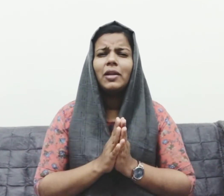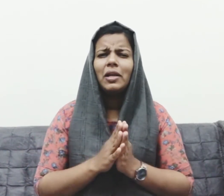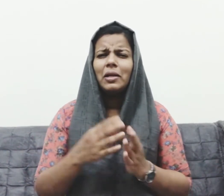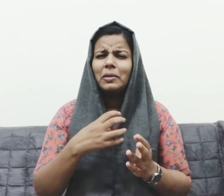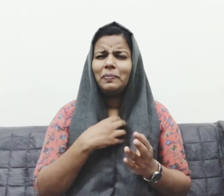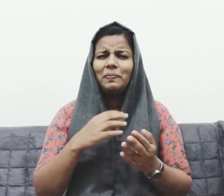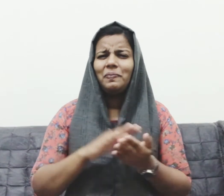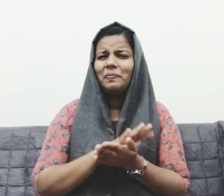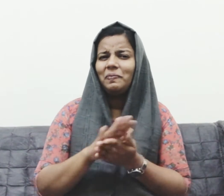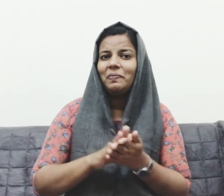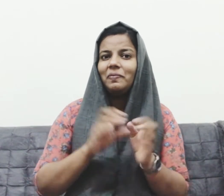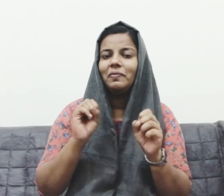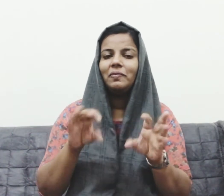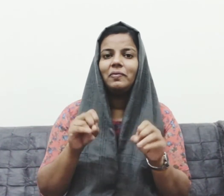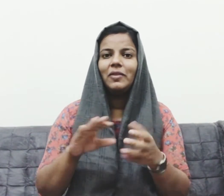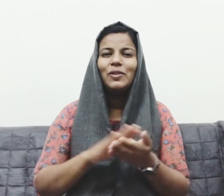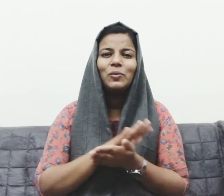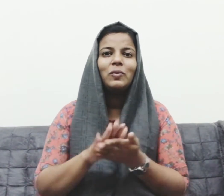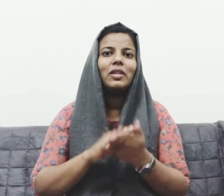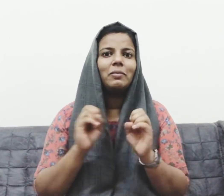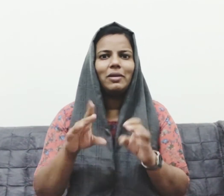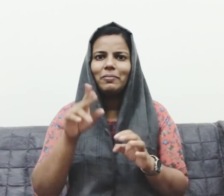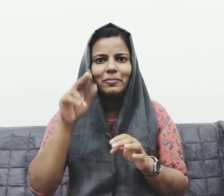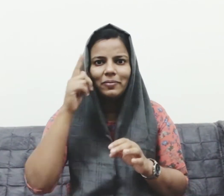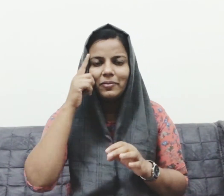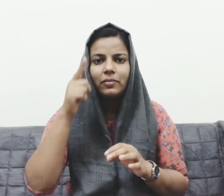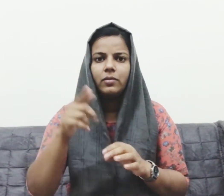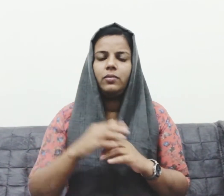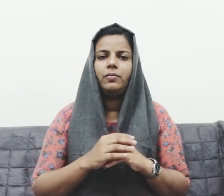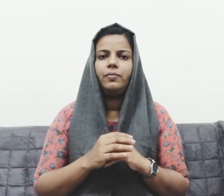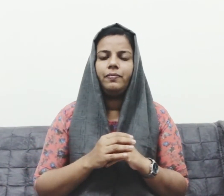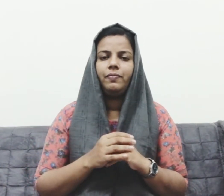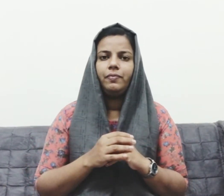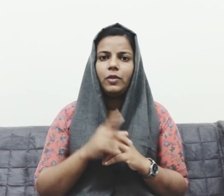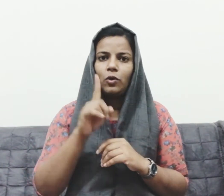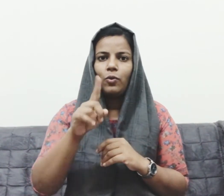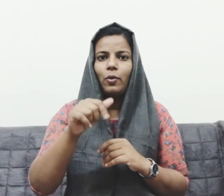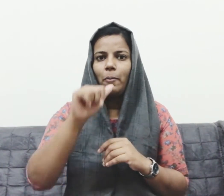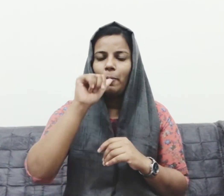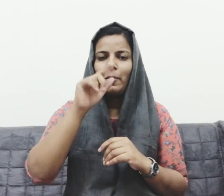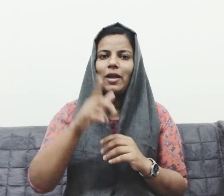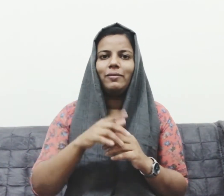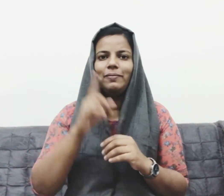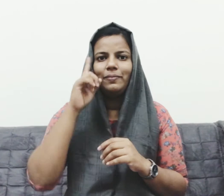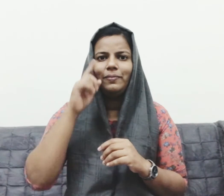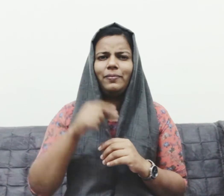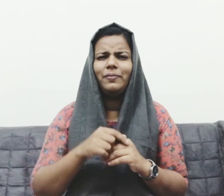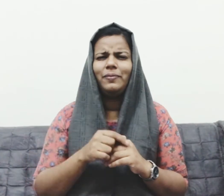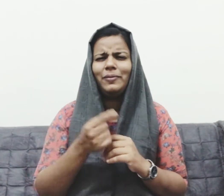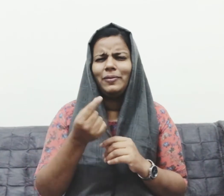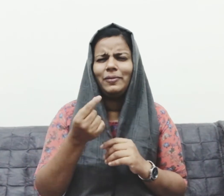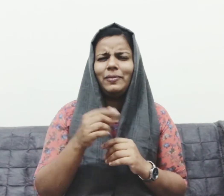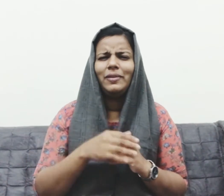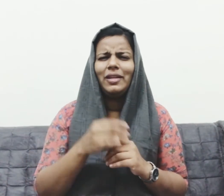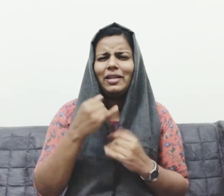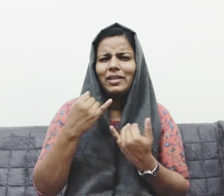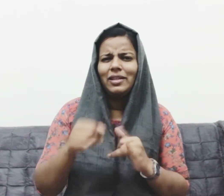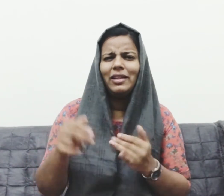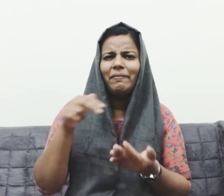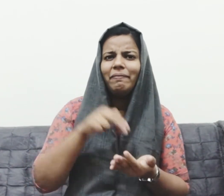ഒരു മലിനത വരിക. അതാണ് പറയുന്നത് ശുദ്ധീകരണമില്ല. ഇപ്പം ഒരു ഒരു ഒരു ഒരു ലിറ്റർ പാലിനകത്ത് ഒരല്പം അഴുക്ക് വീണാൽ പോലും